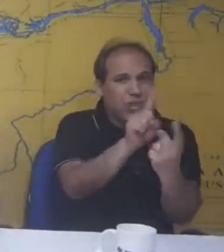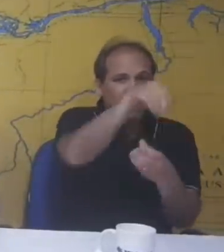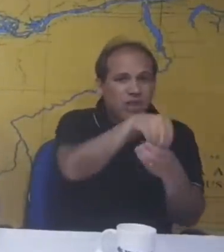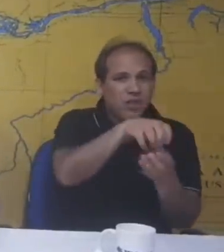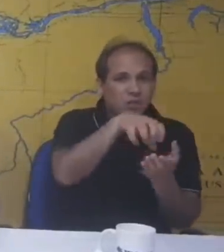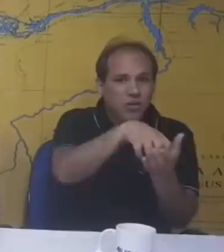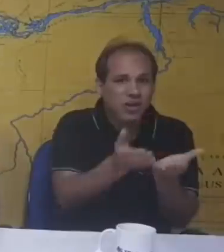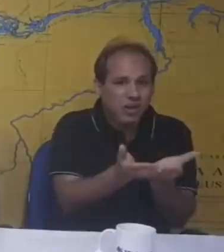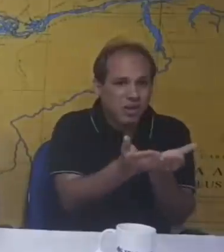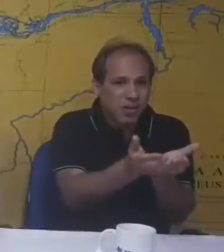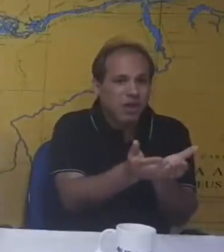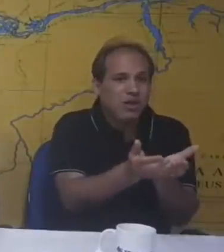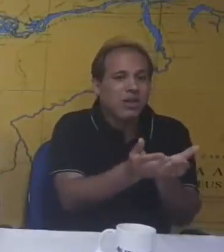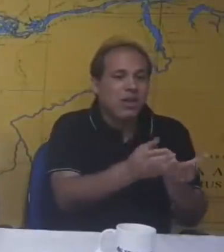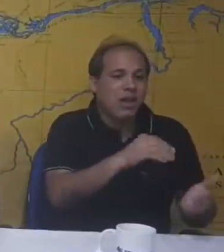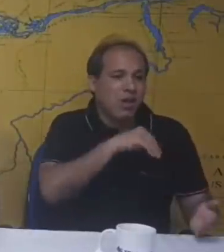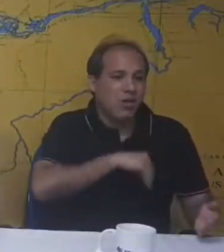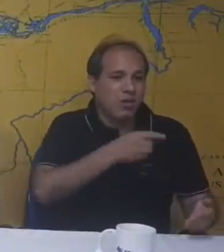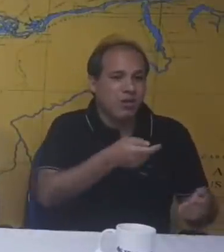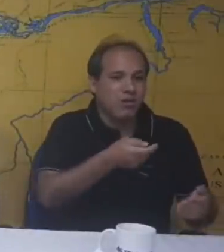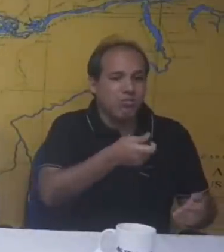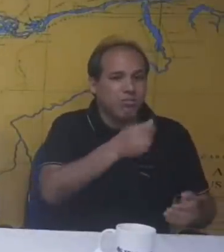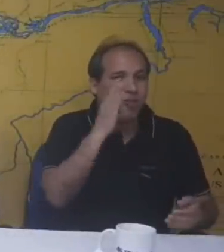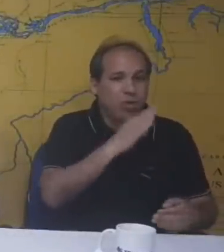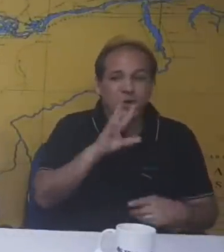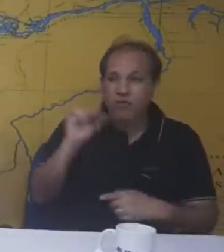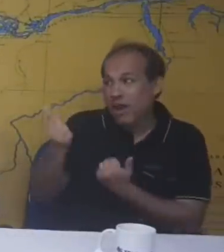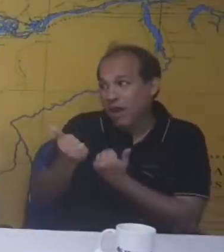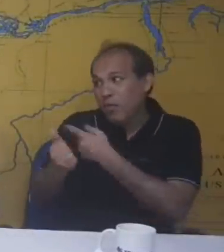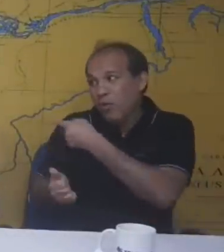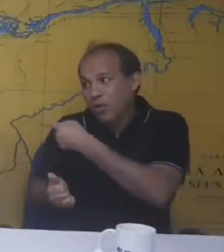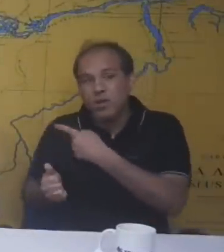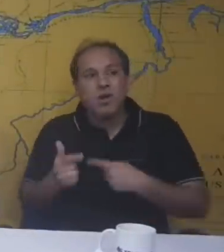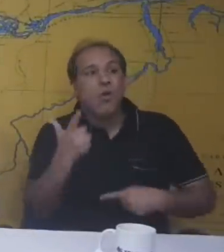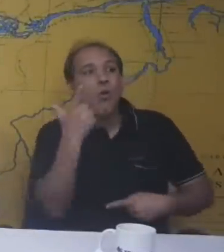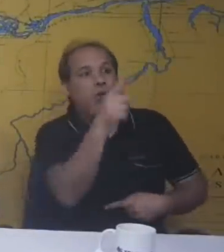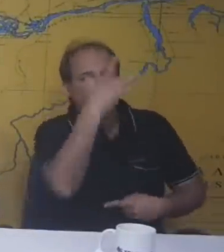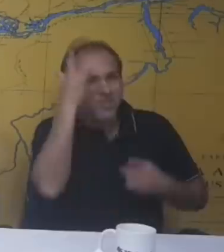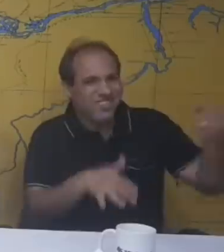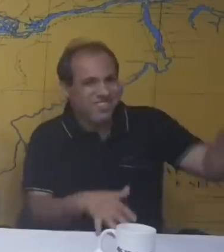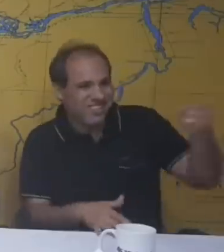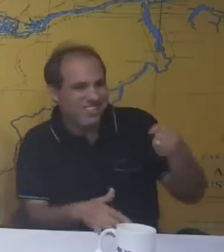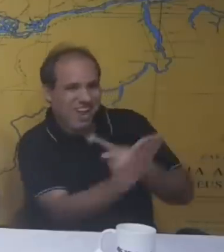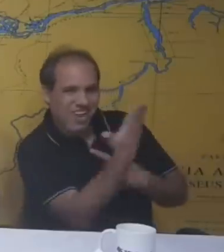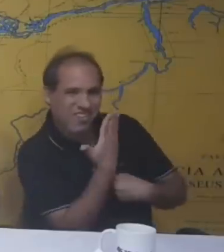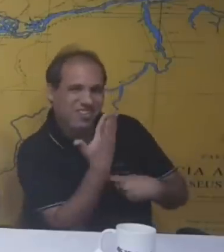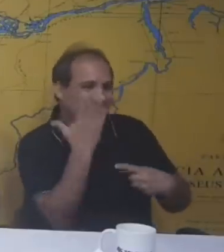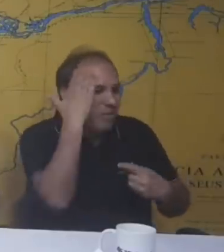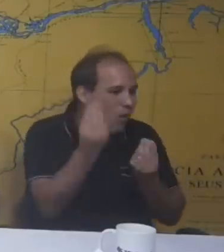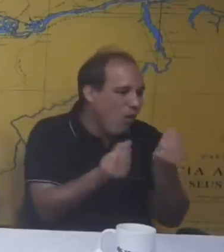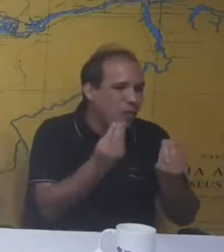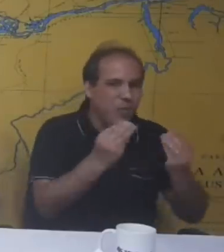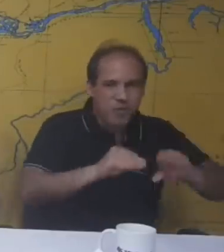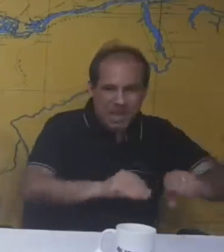auxílio emergencial. Eu vou estar te ajudando. Não sei se... Na verdade, a gente vai ter ajuda de uma terceira pessoa, mas vai ser